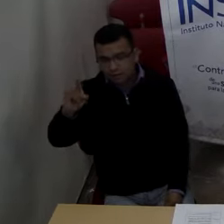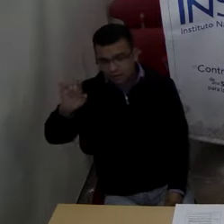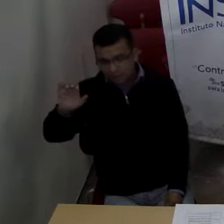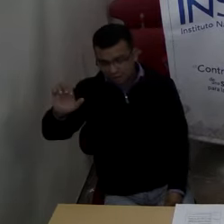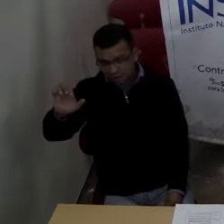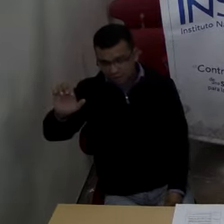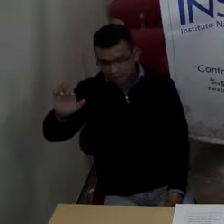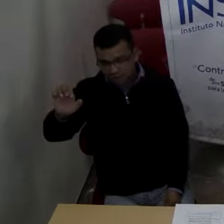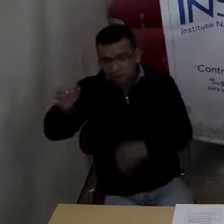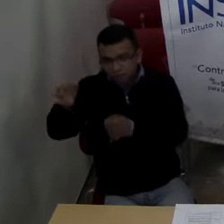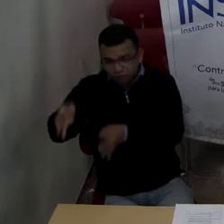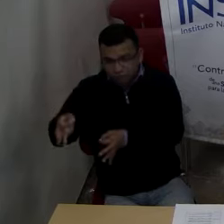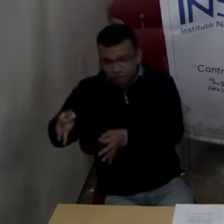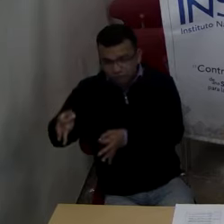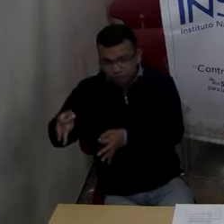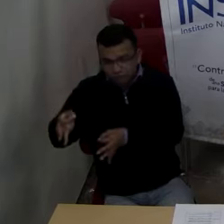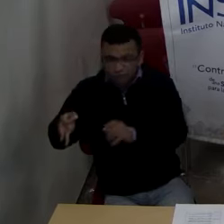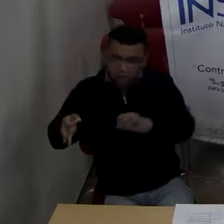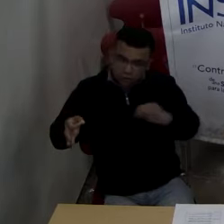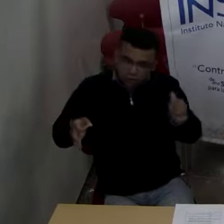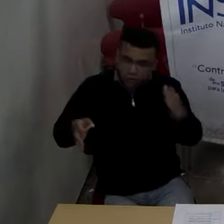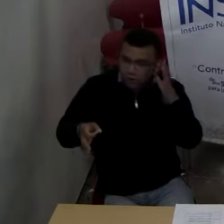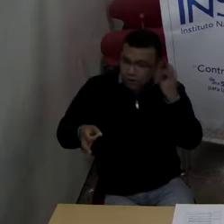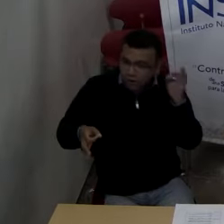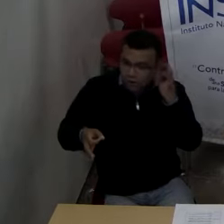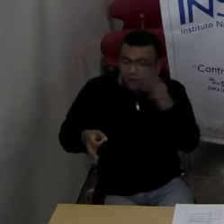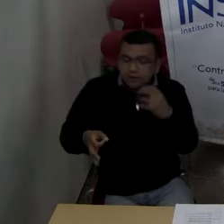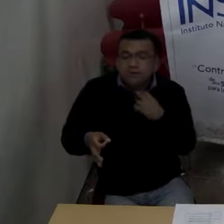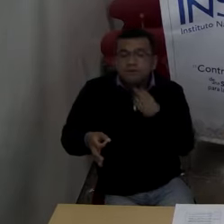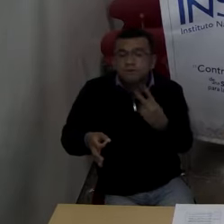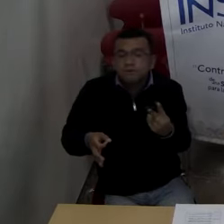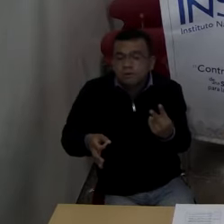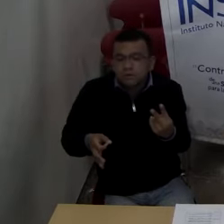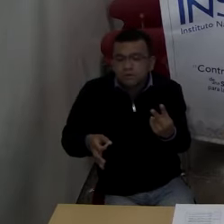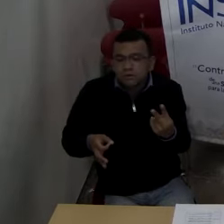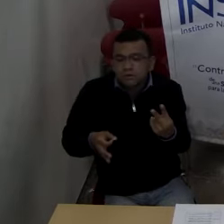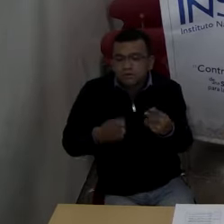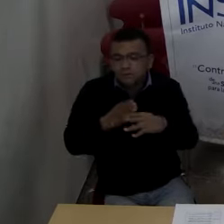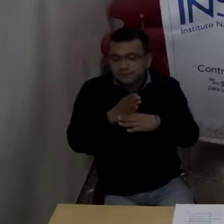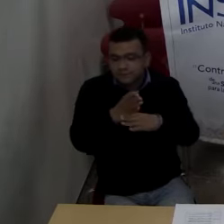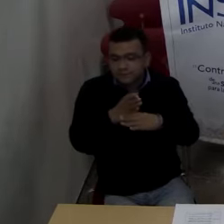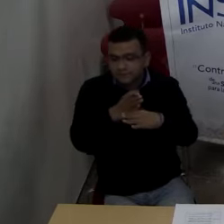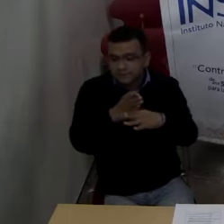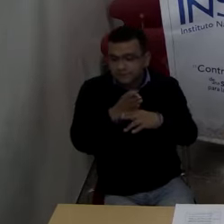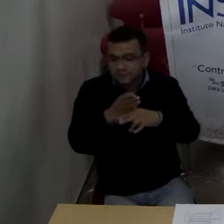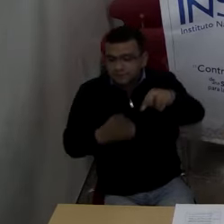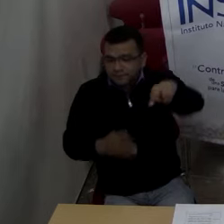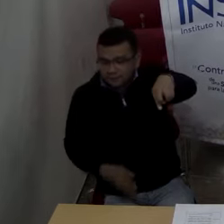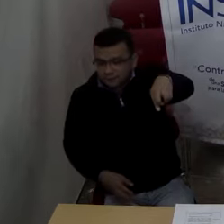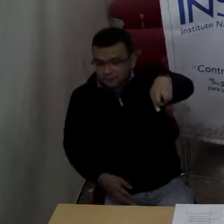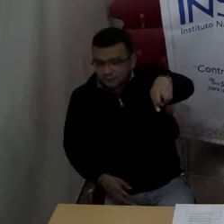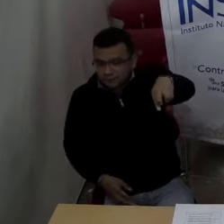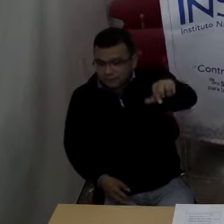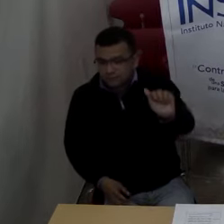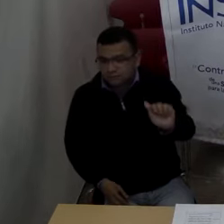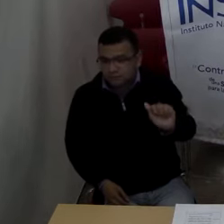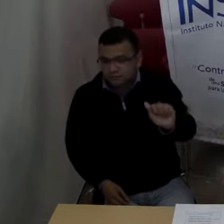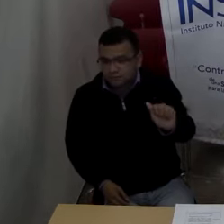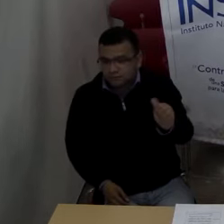comprensión de la palabra completa. Allí estaríamos escuchando. ¿Y eso